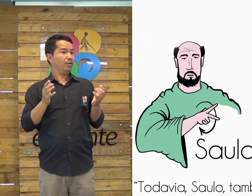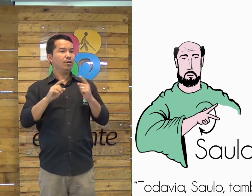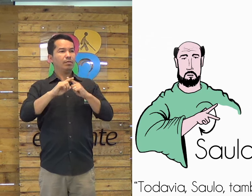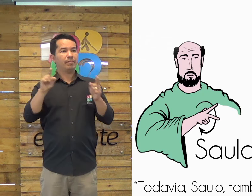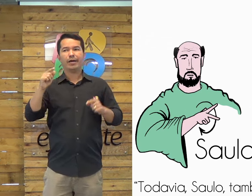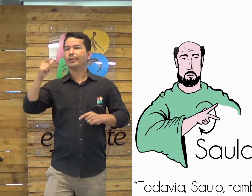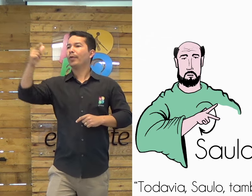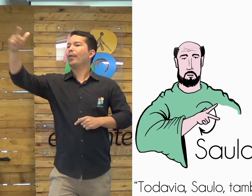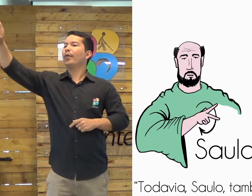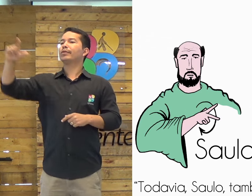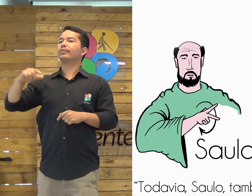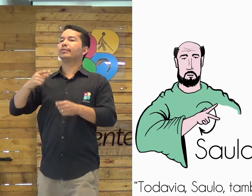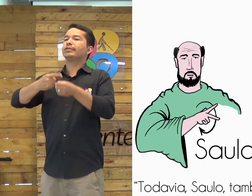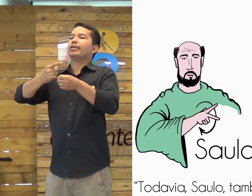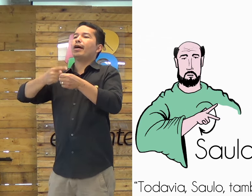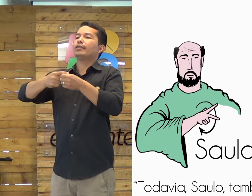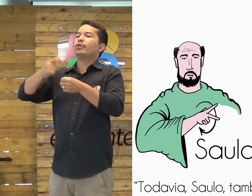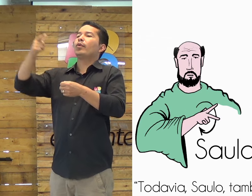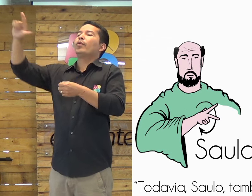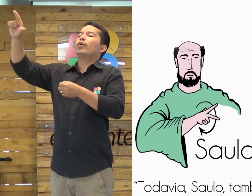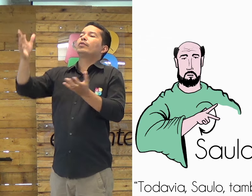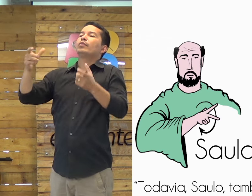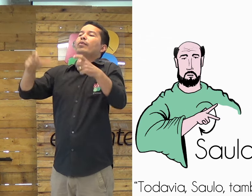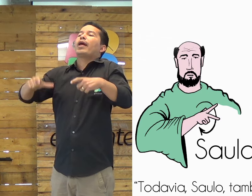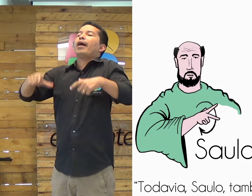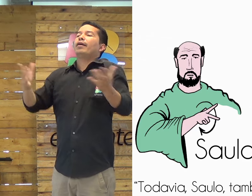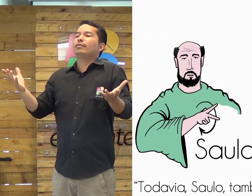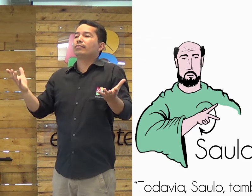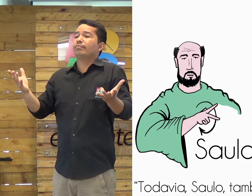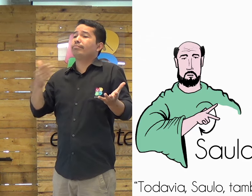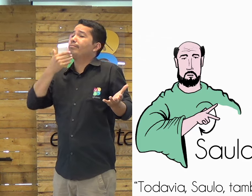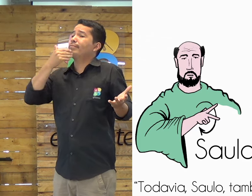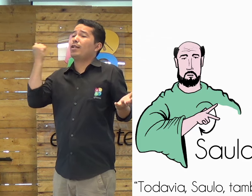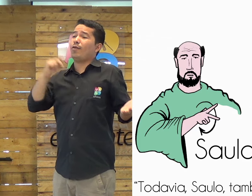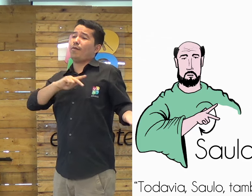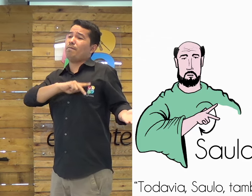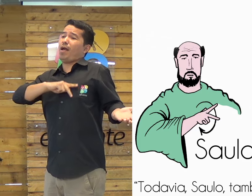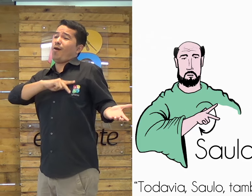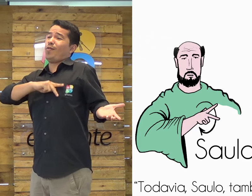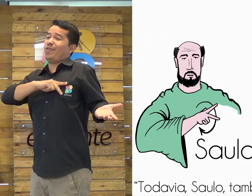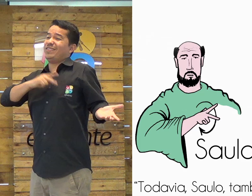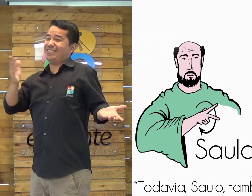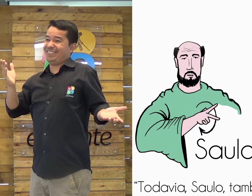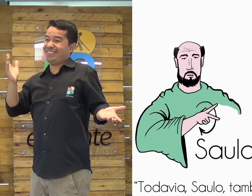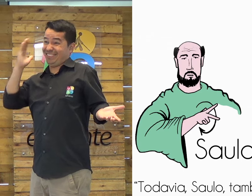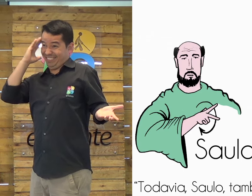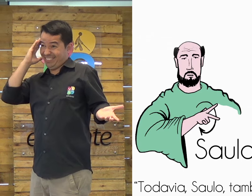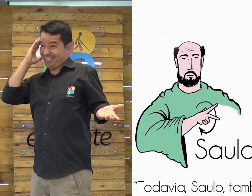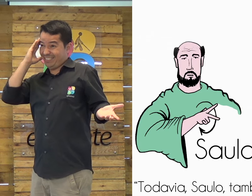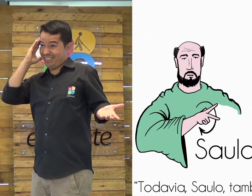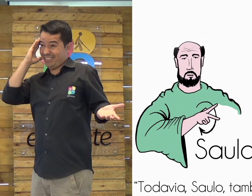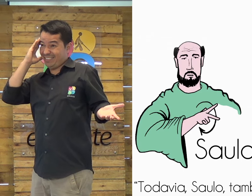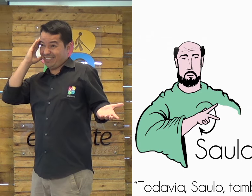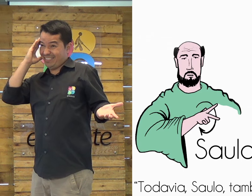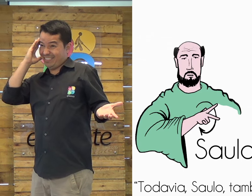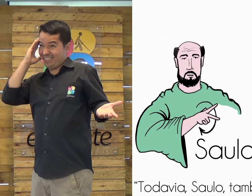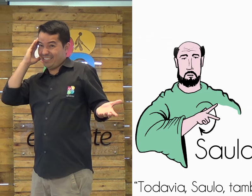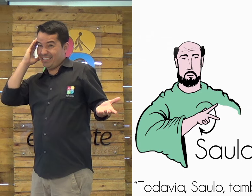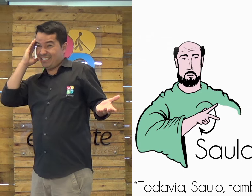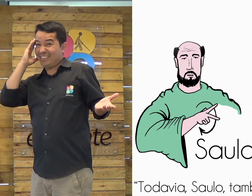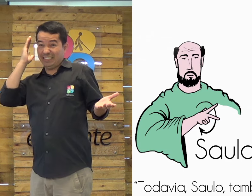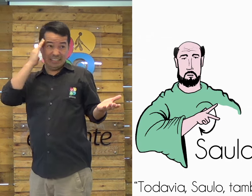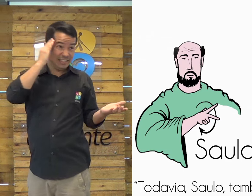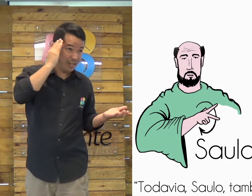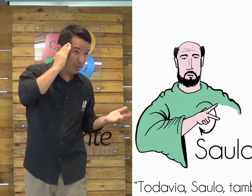nomes daquela época naquela região. Mas se fosse para outra cidade, para outro lugar, era melhor que se chamasse de Paulo.